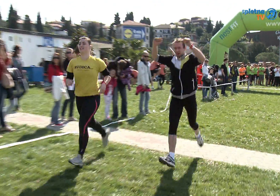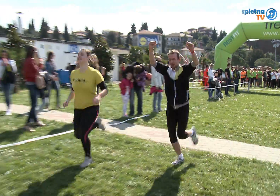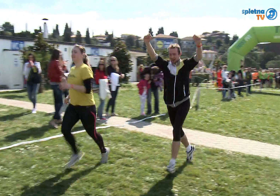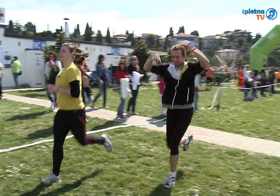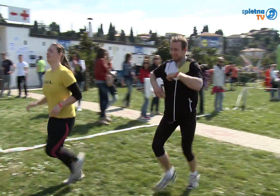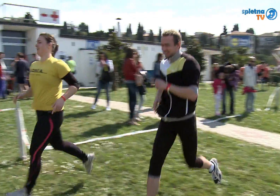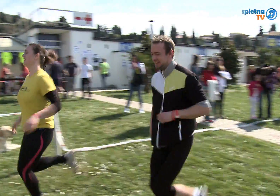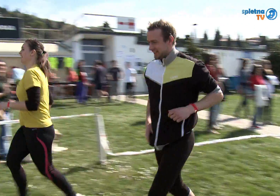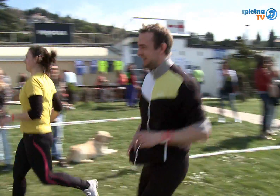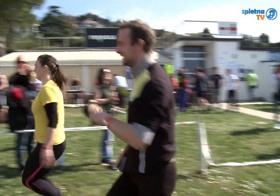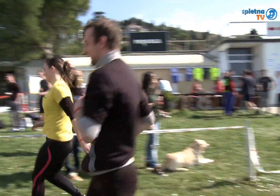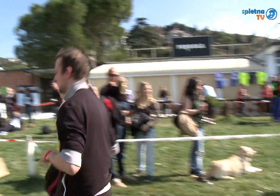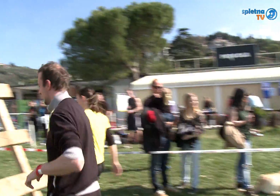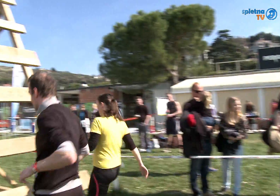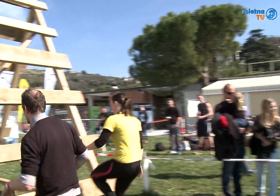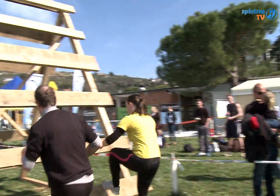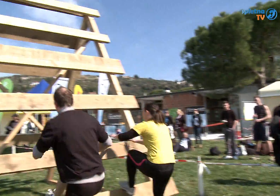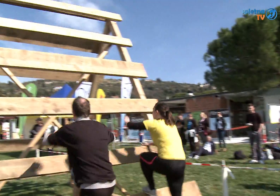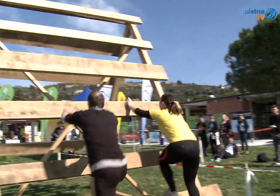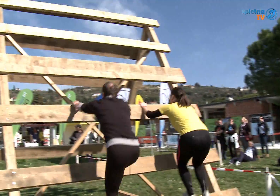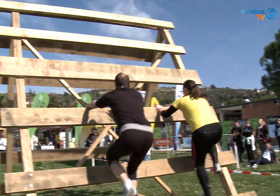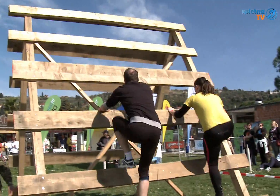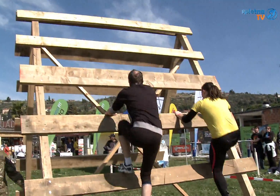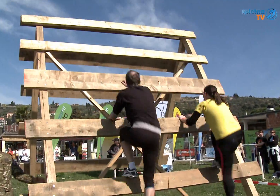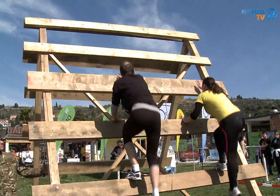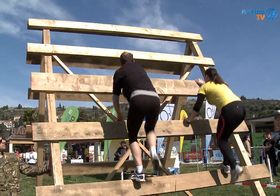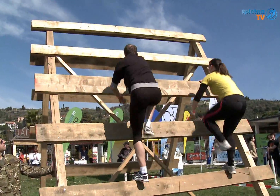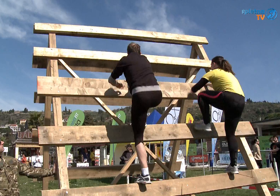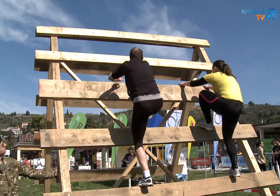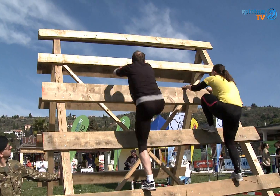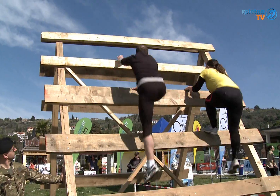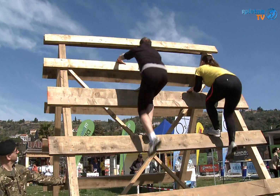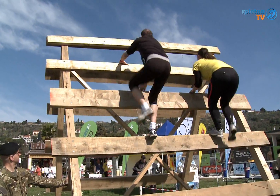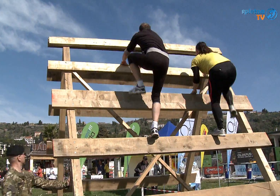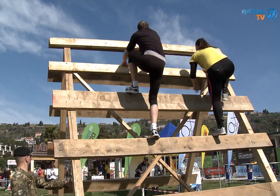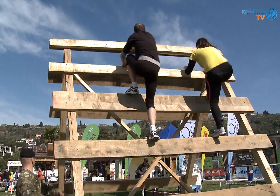In že je pred nami nova ekipa. What's your superpower?